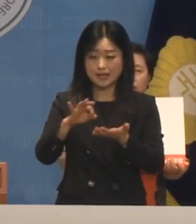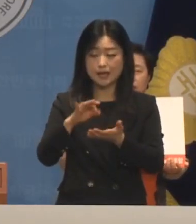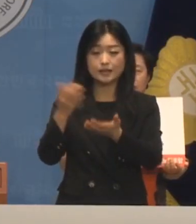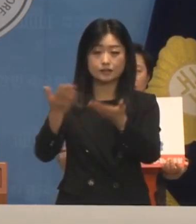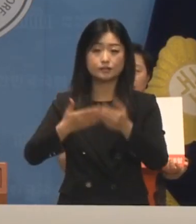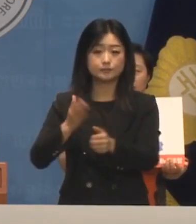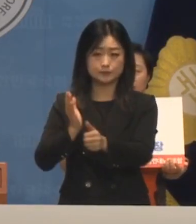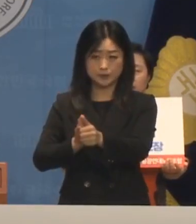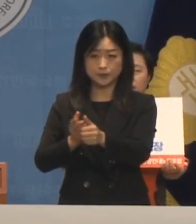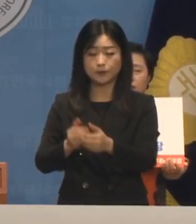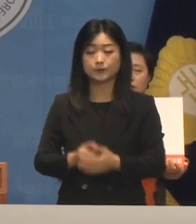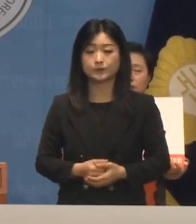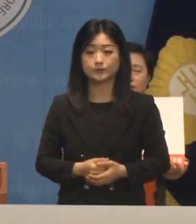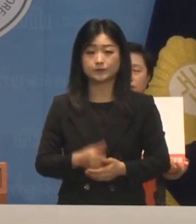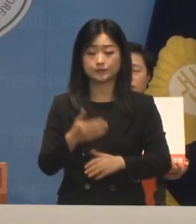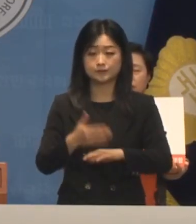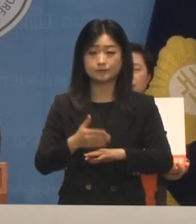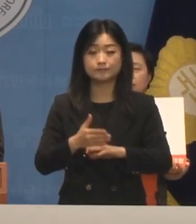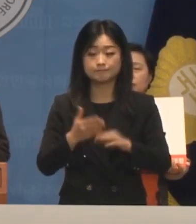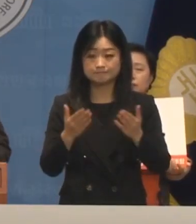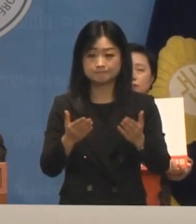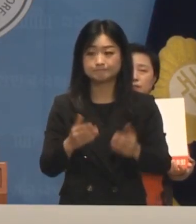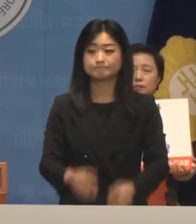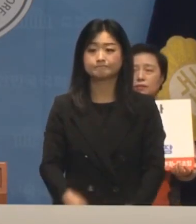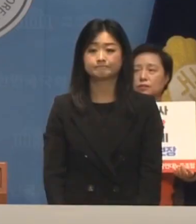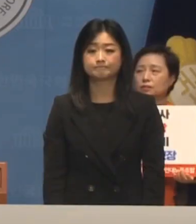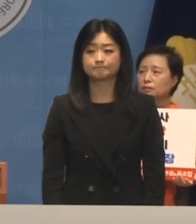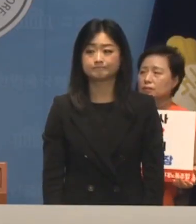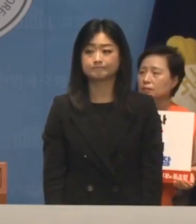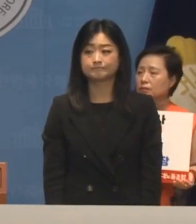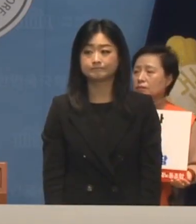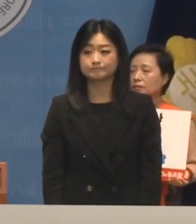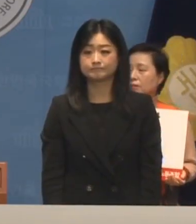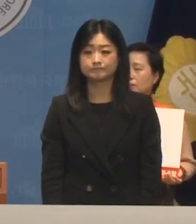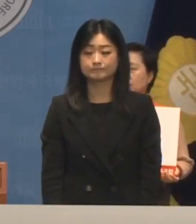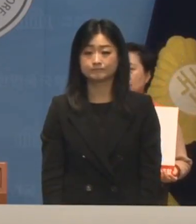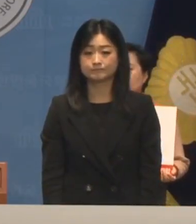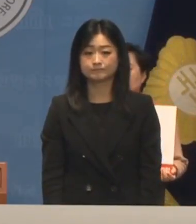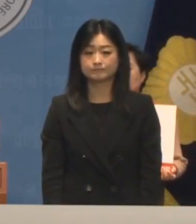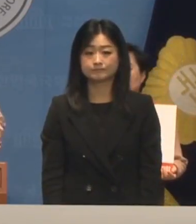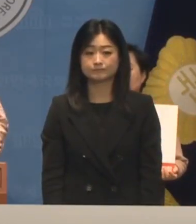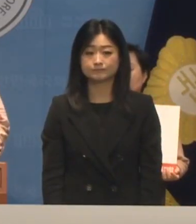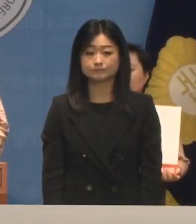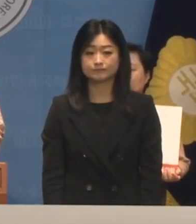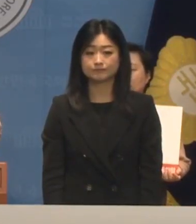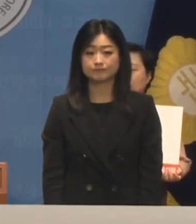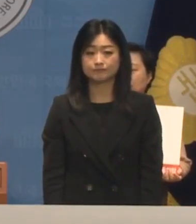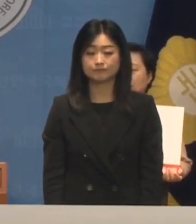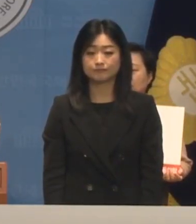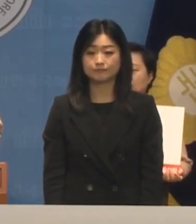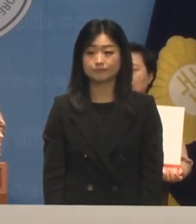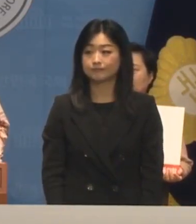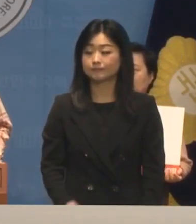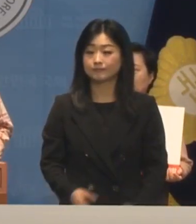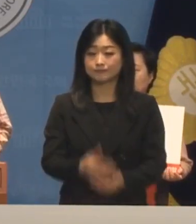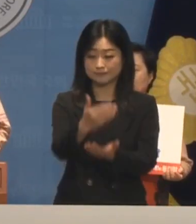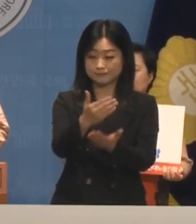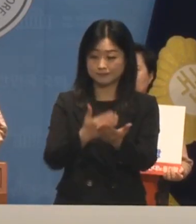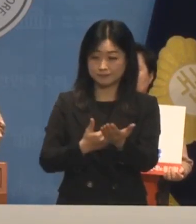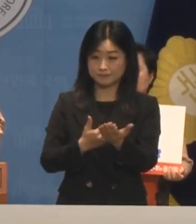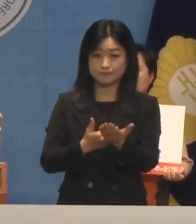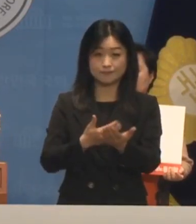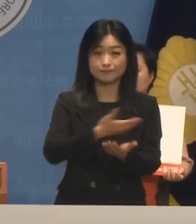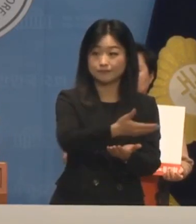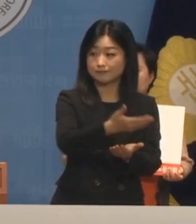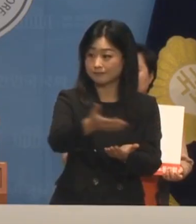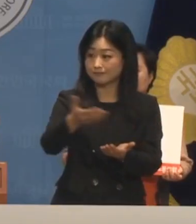합니다. 감사합니다. 네, 우리 기자회견문은